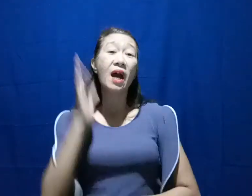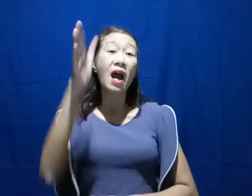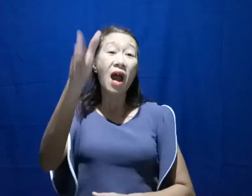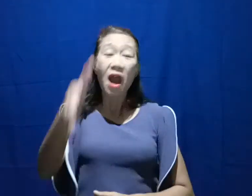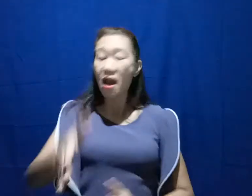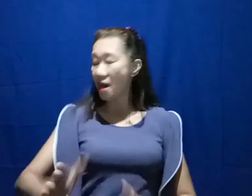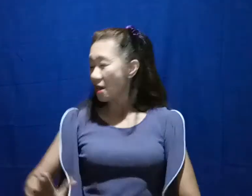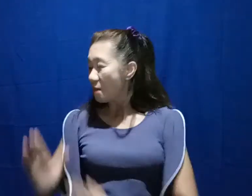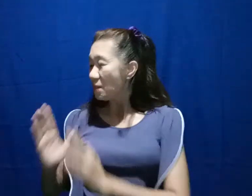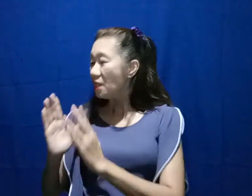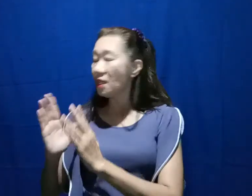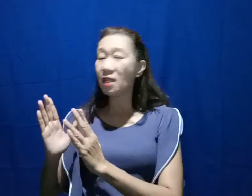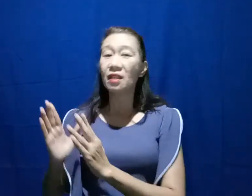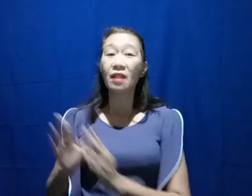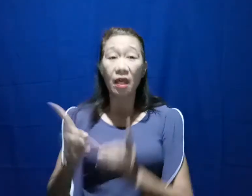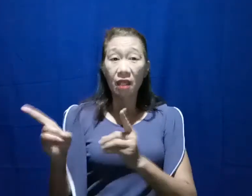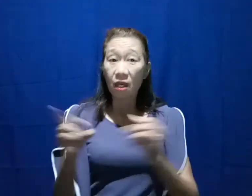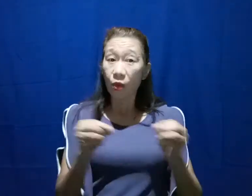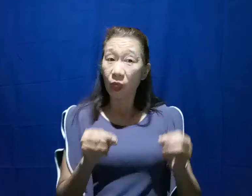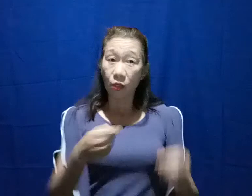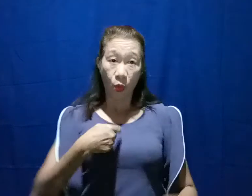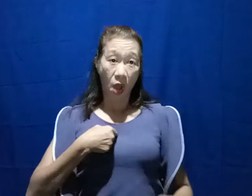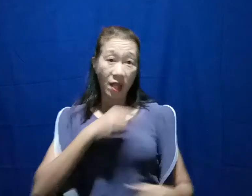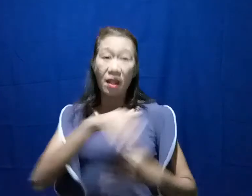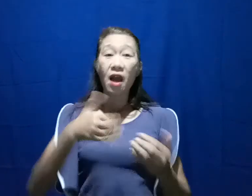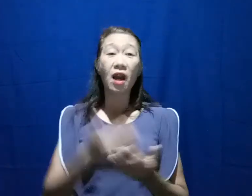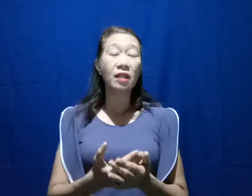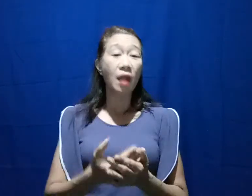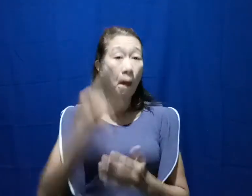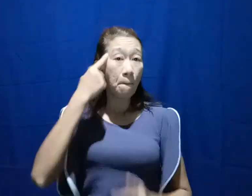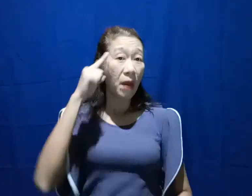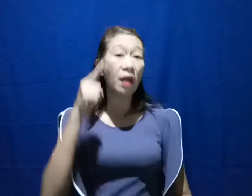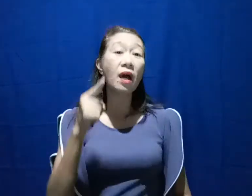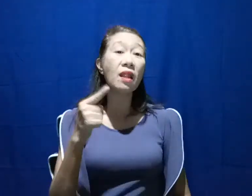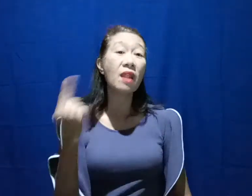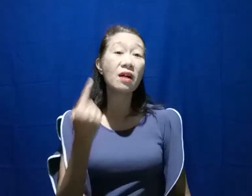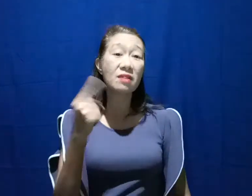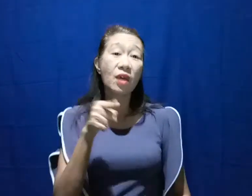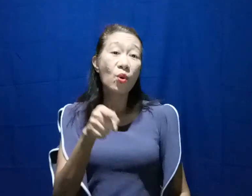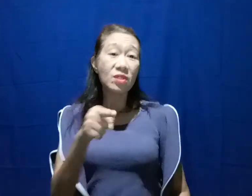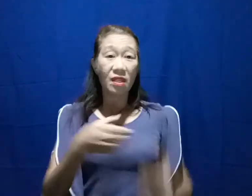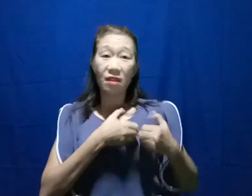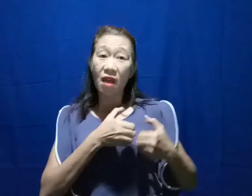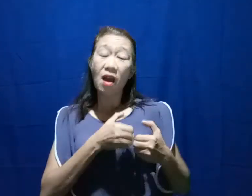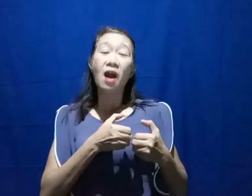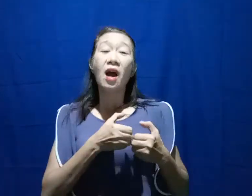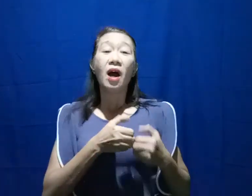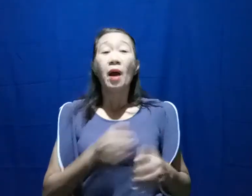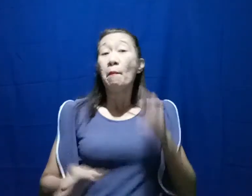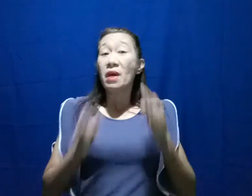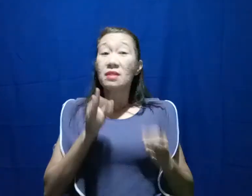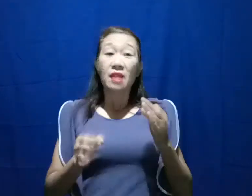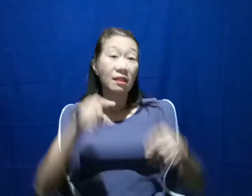harapin Anuwin mo ang lahat Para lang sa'yo sa lahat Basta't